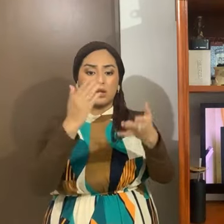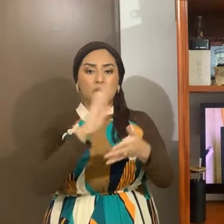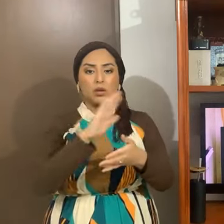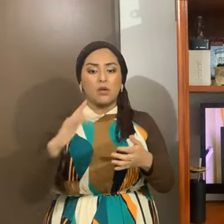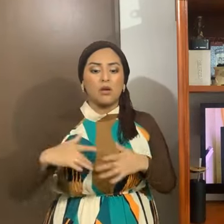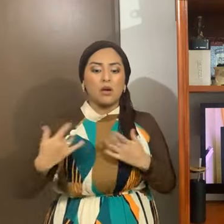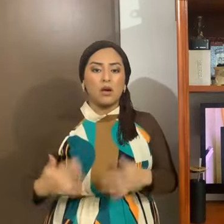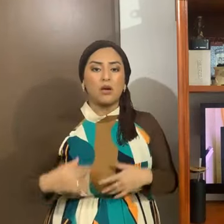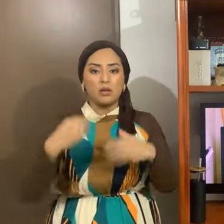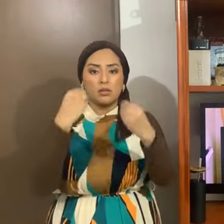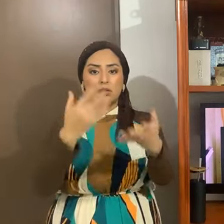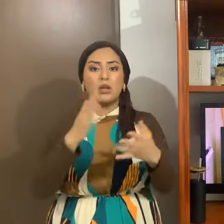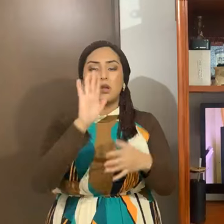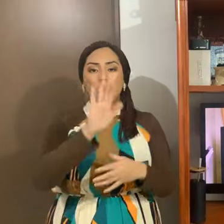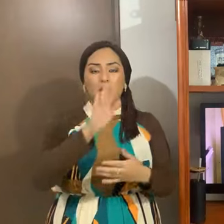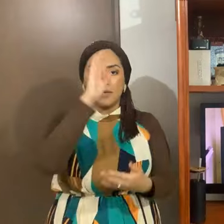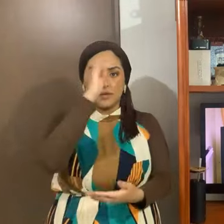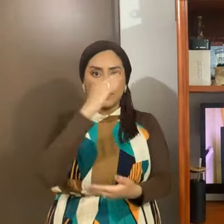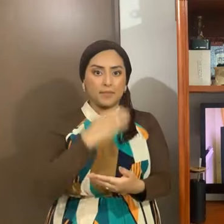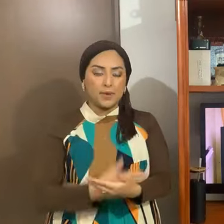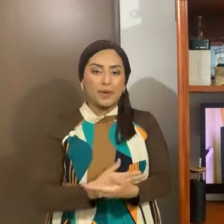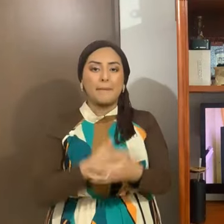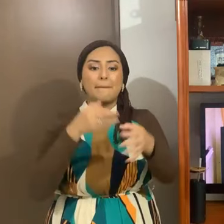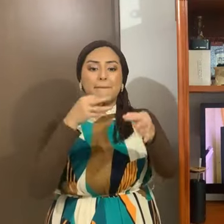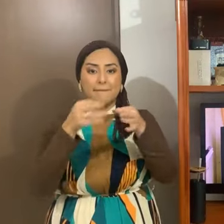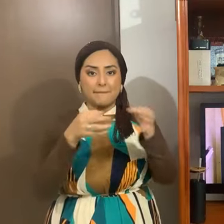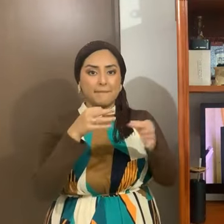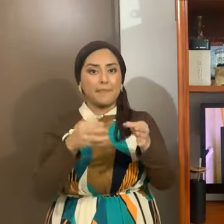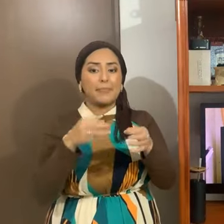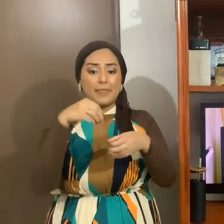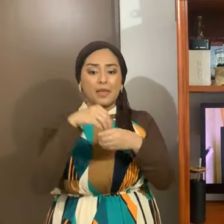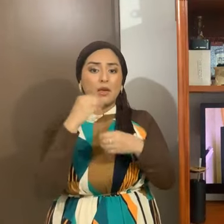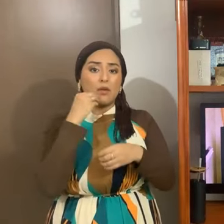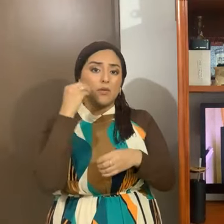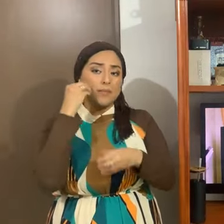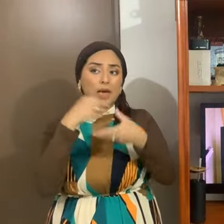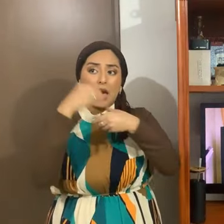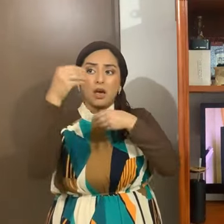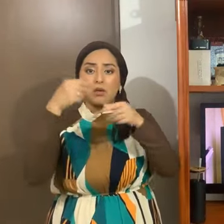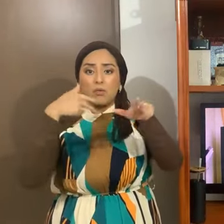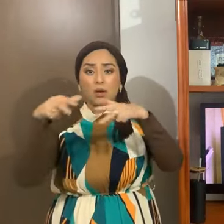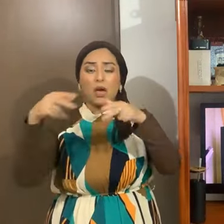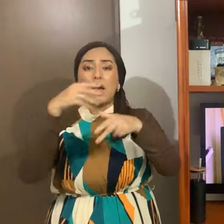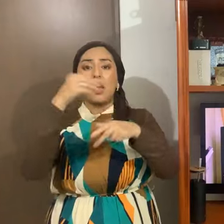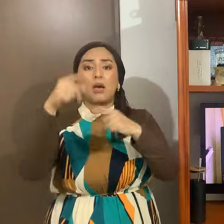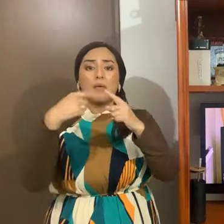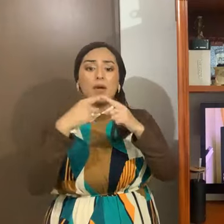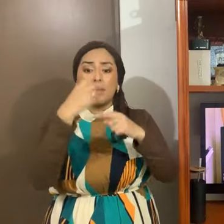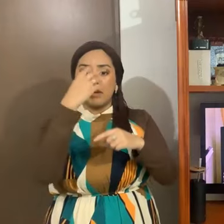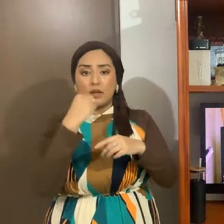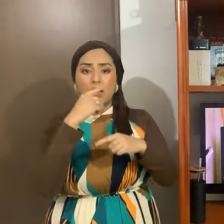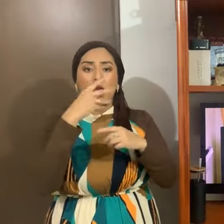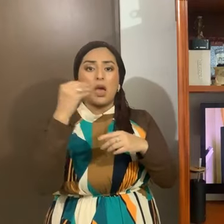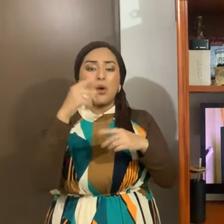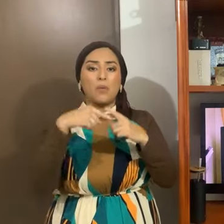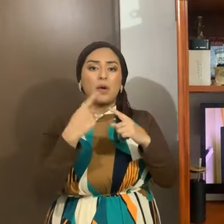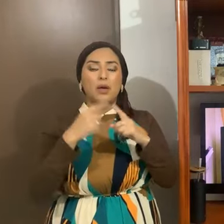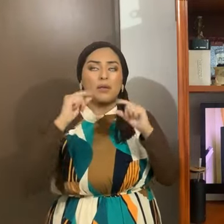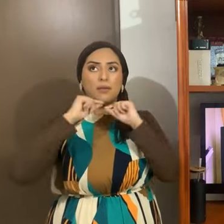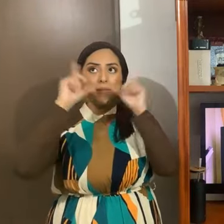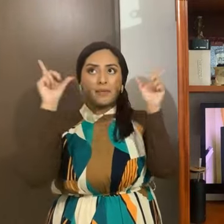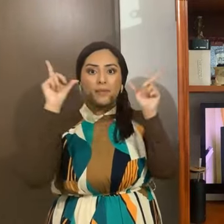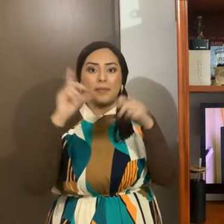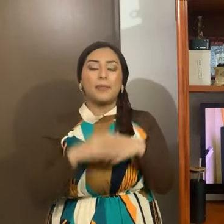y las repetirás a tus hijos, y hablarás de ellas estando en tu casa y andando por el camino, y al acostarte, y cuando